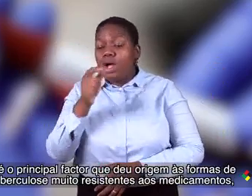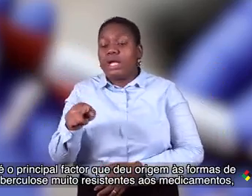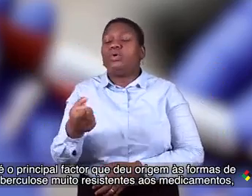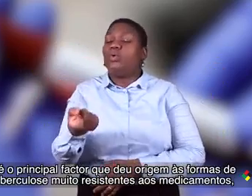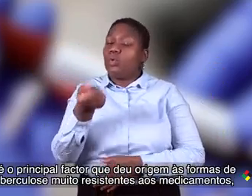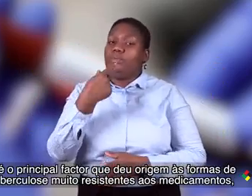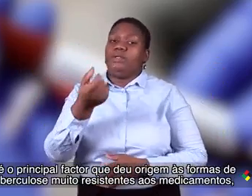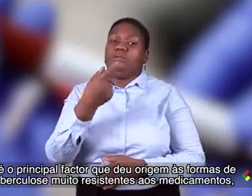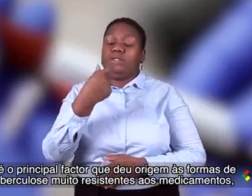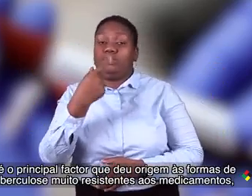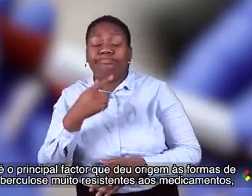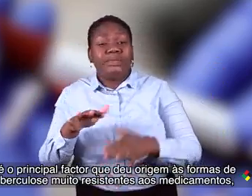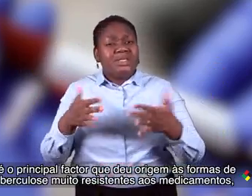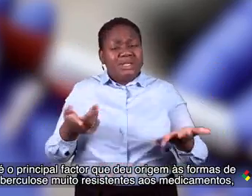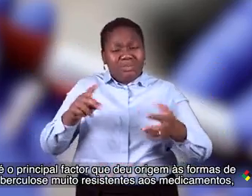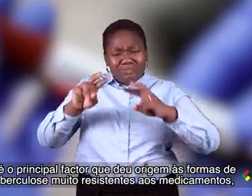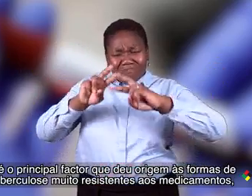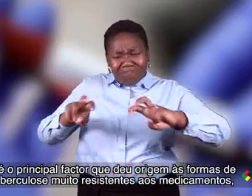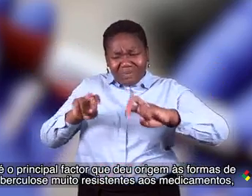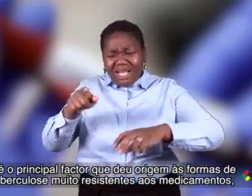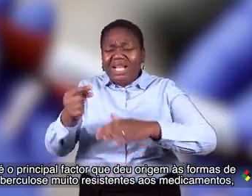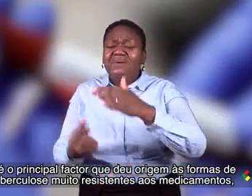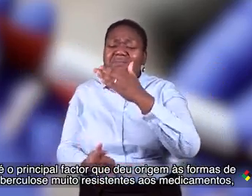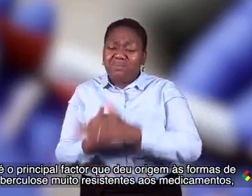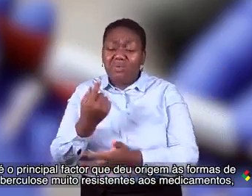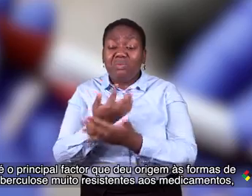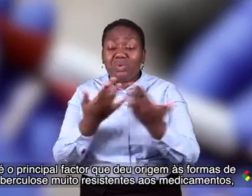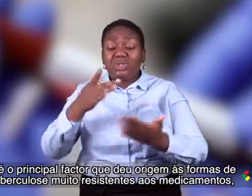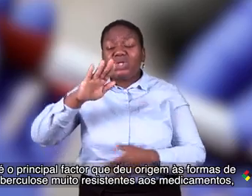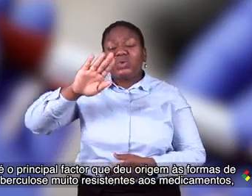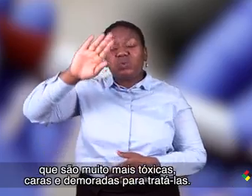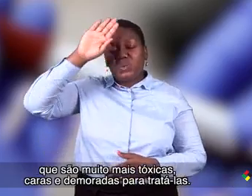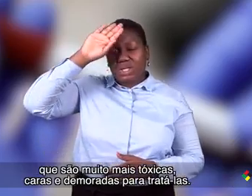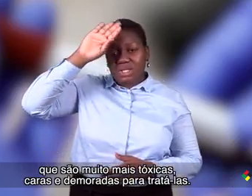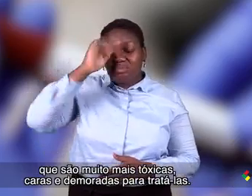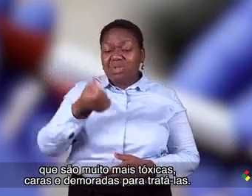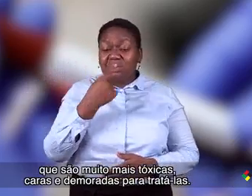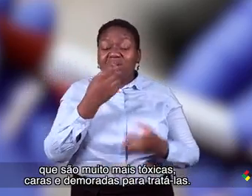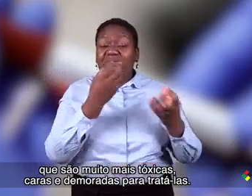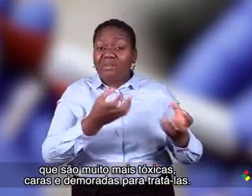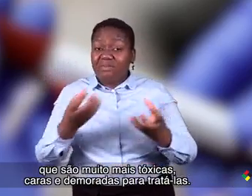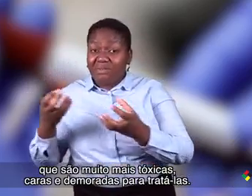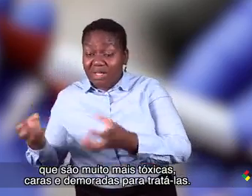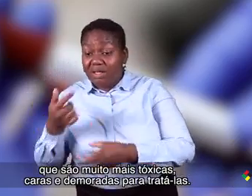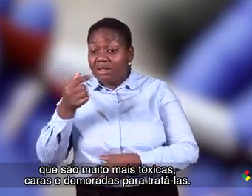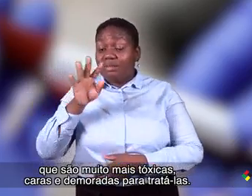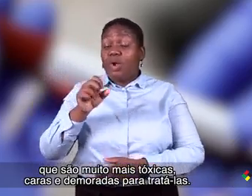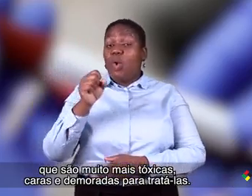fator que deu origem às formas de tuberculose muito resistentes aos medicamentos, que são muito mais tóxicas, caras e demoradas